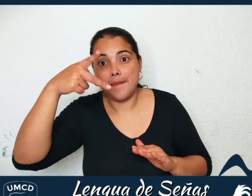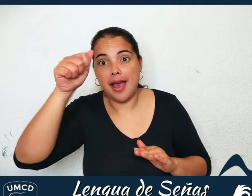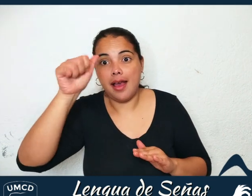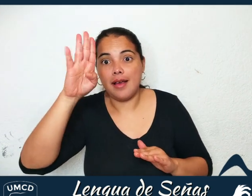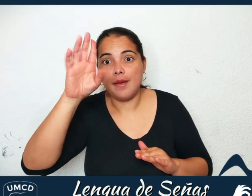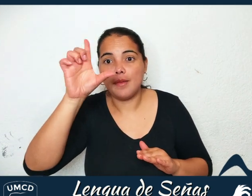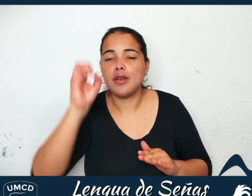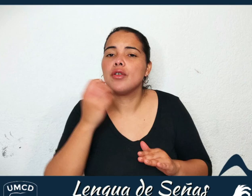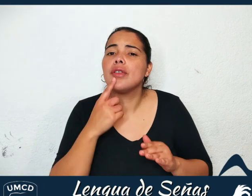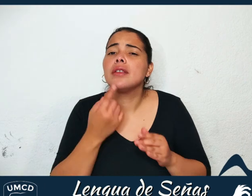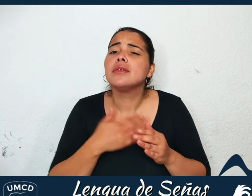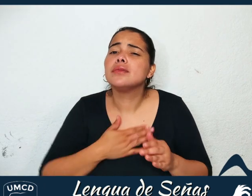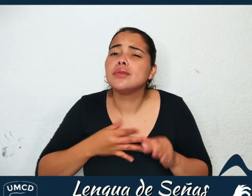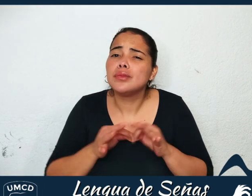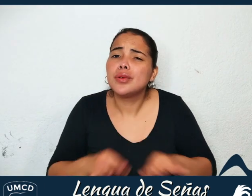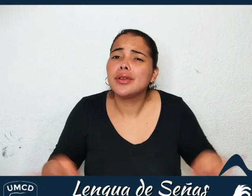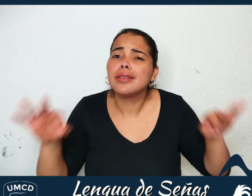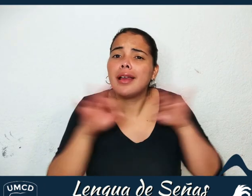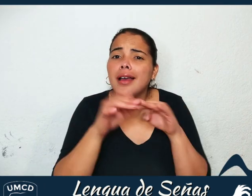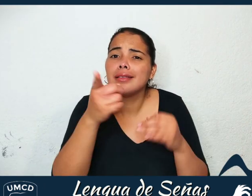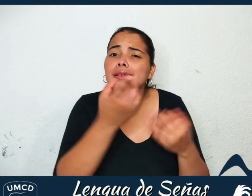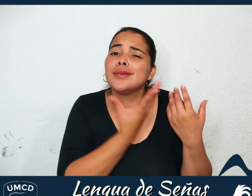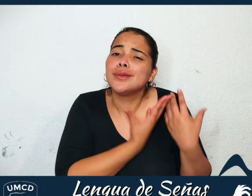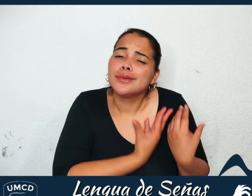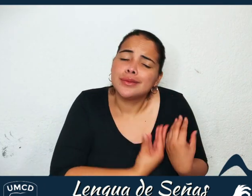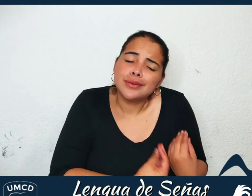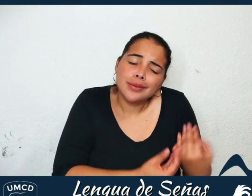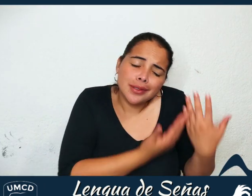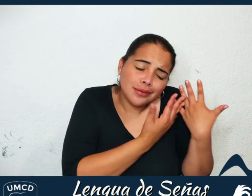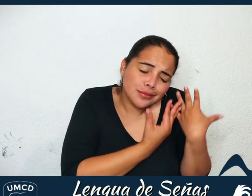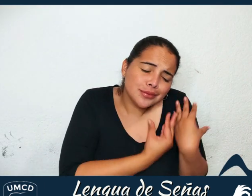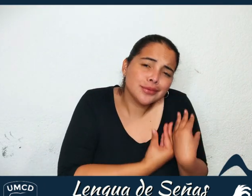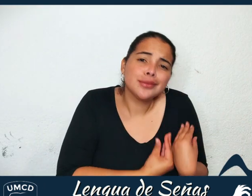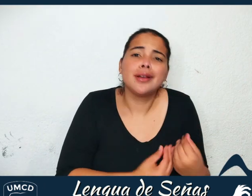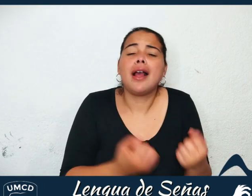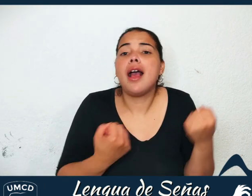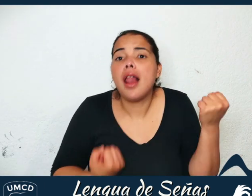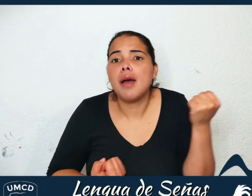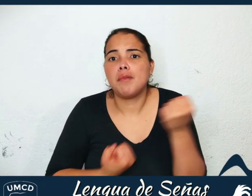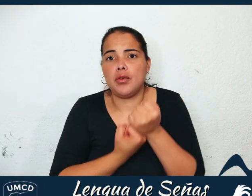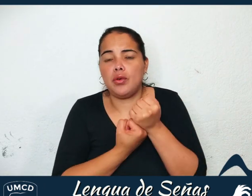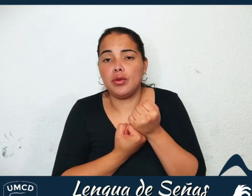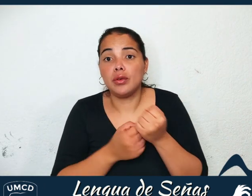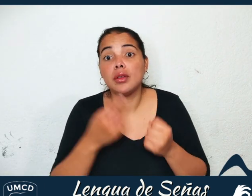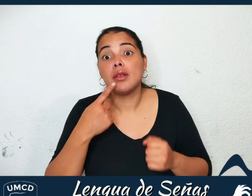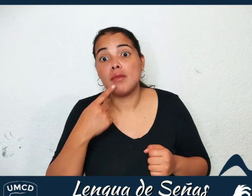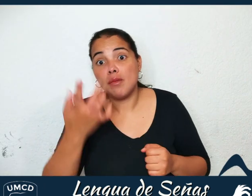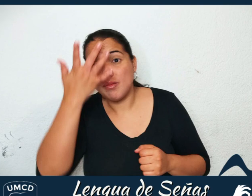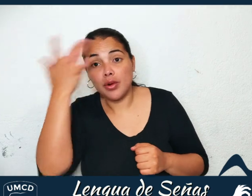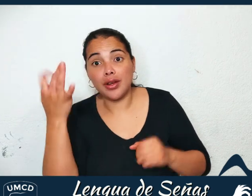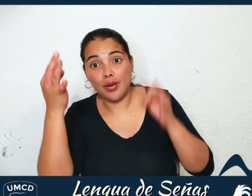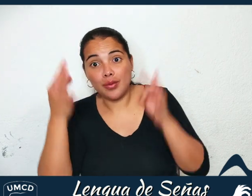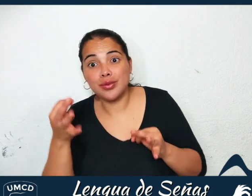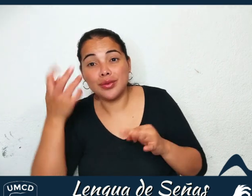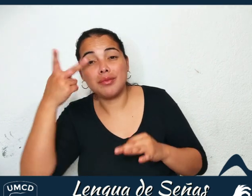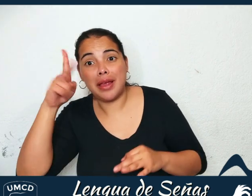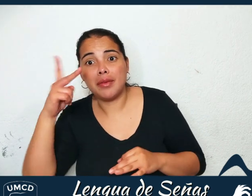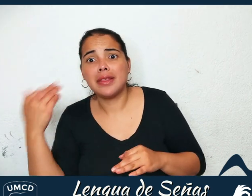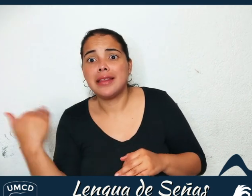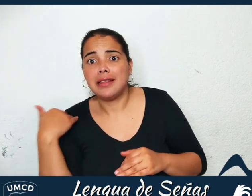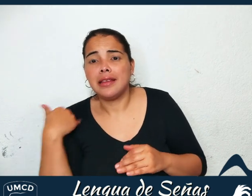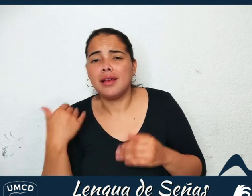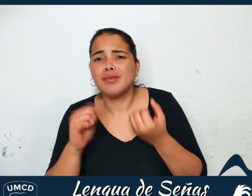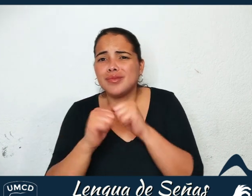Pablo que comienza hablando de la consolación. Lo que parecería es de que Pablo se encontraba atribulado.